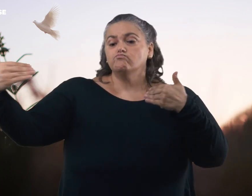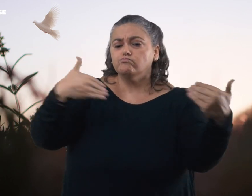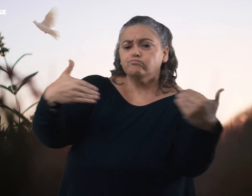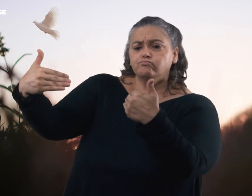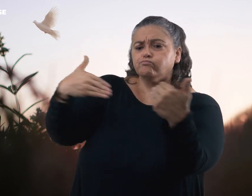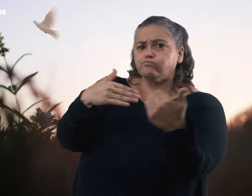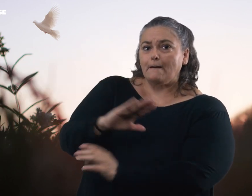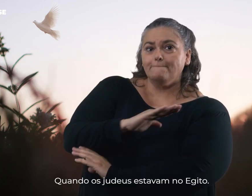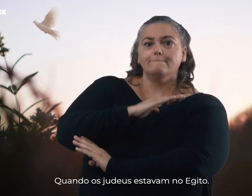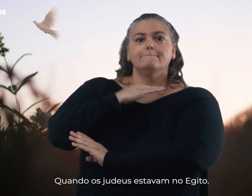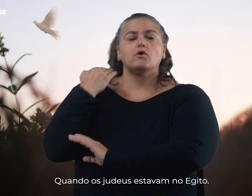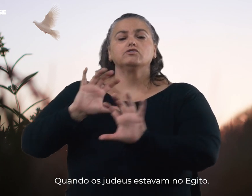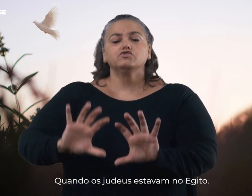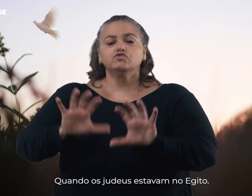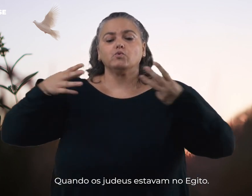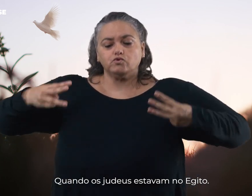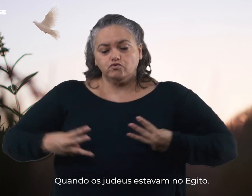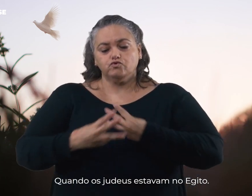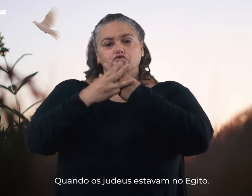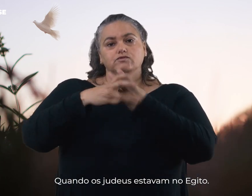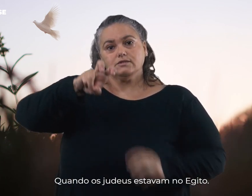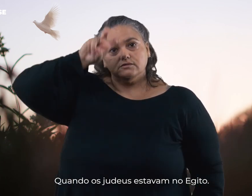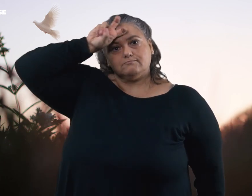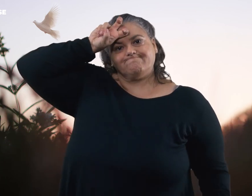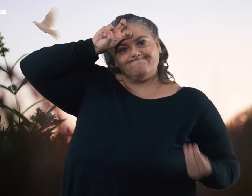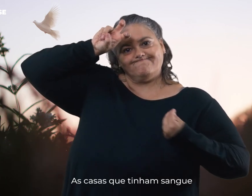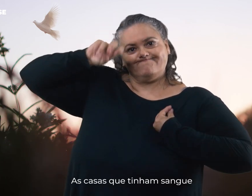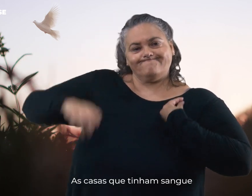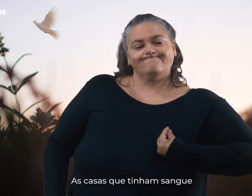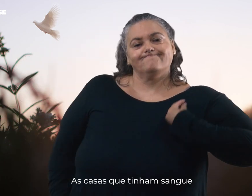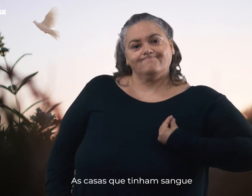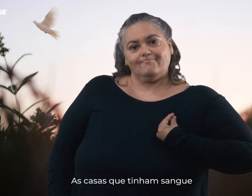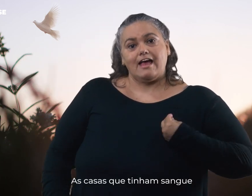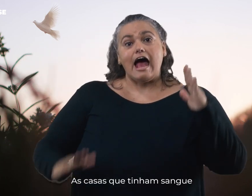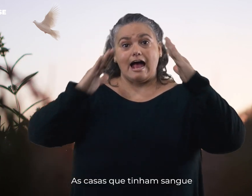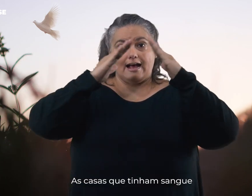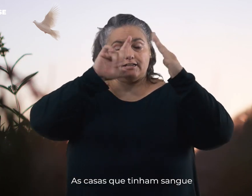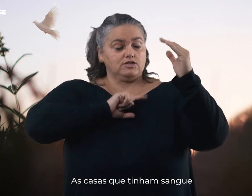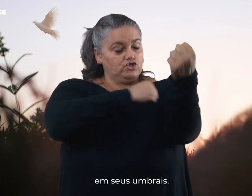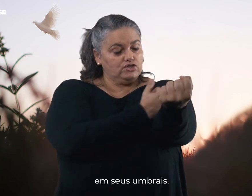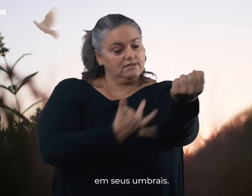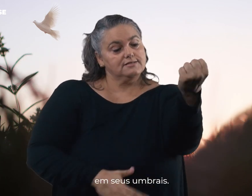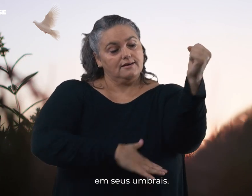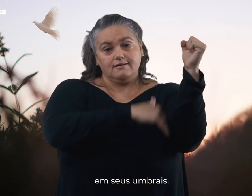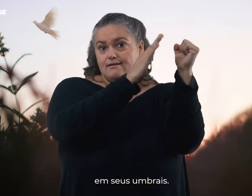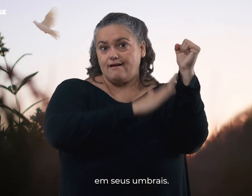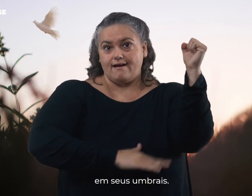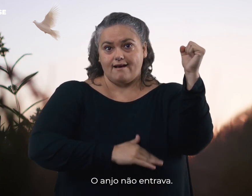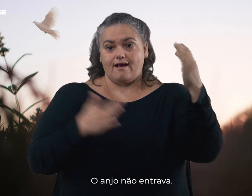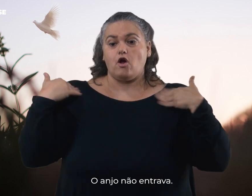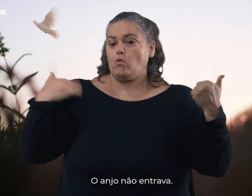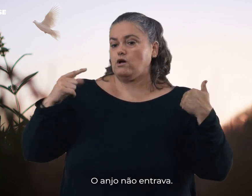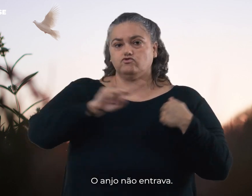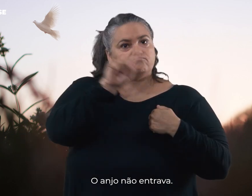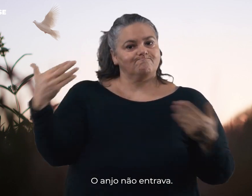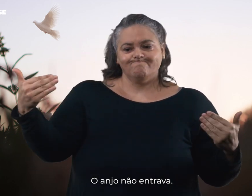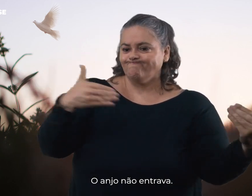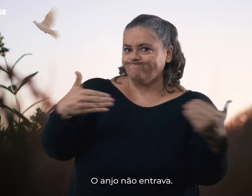quando os judeus estavam no Egito. As casas que tinham sangue em seus umbrais, o anjo não entrava.